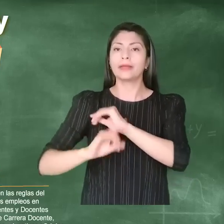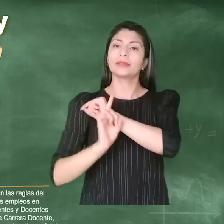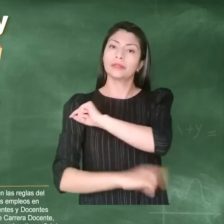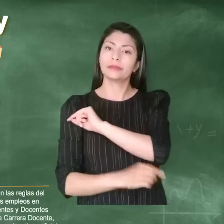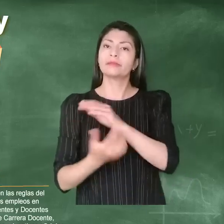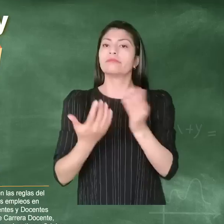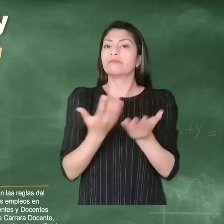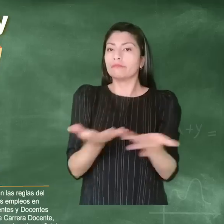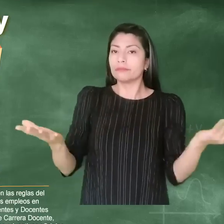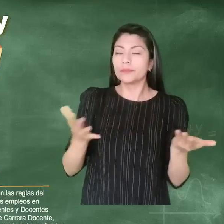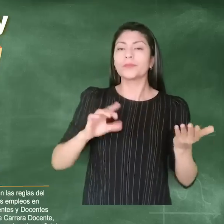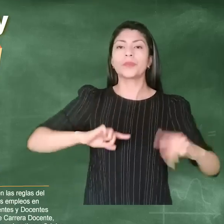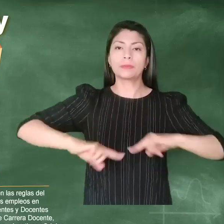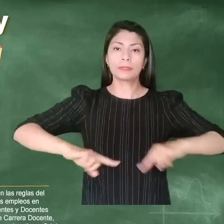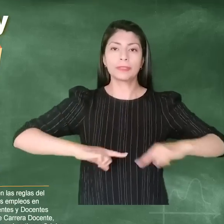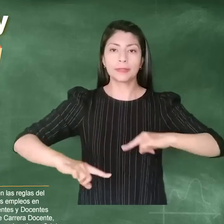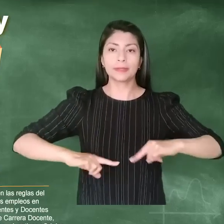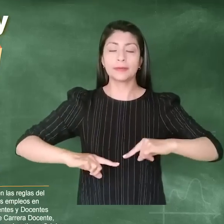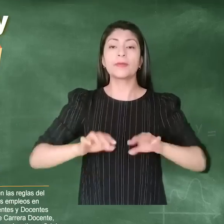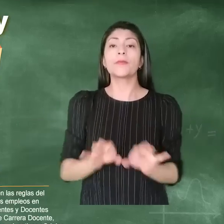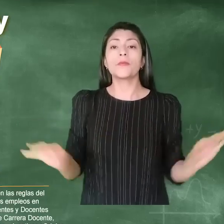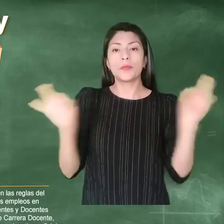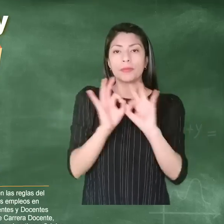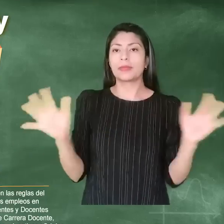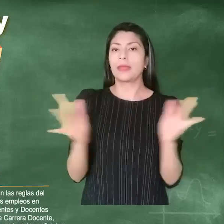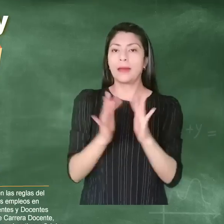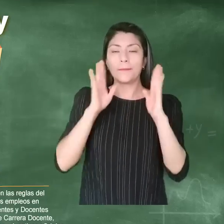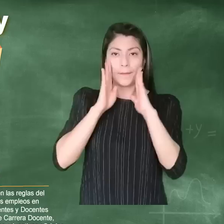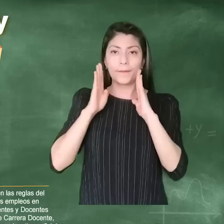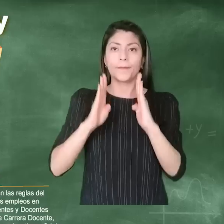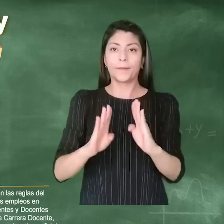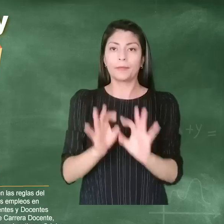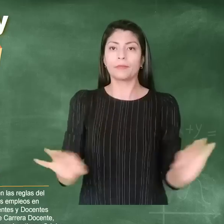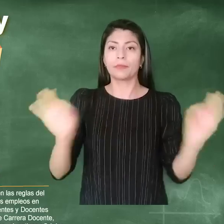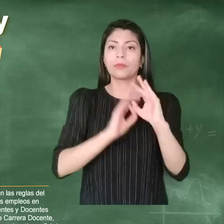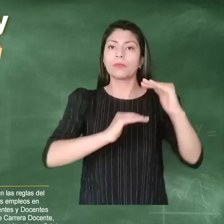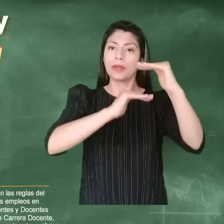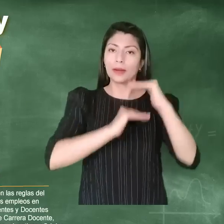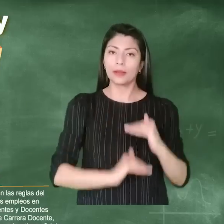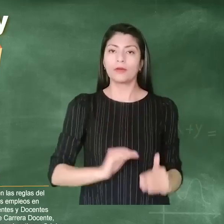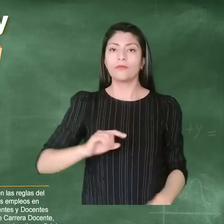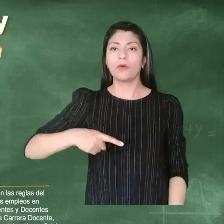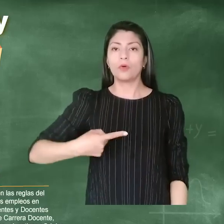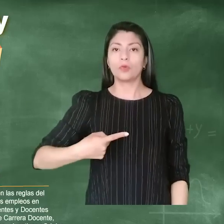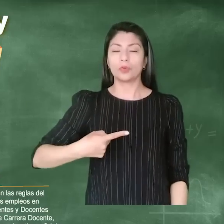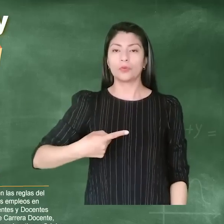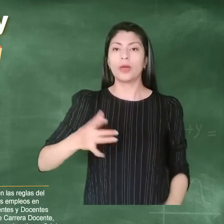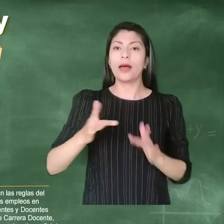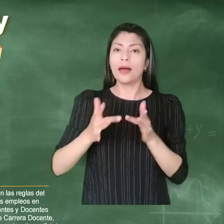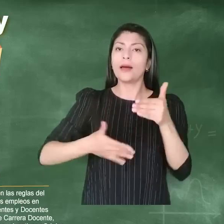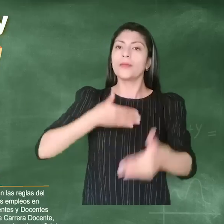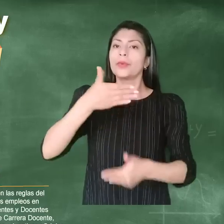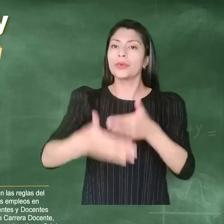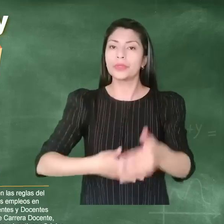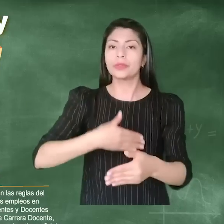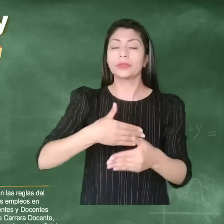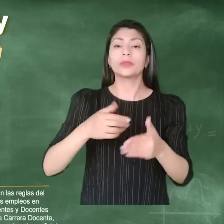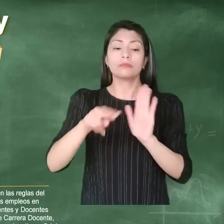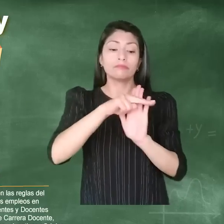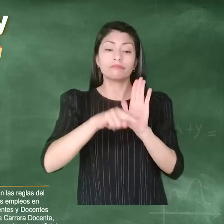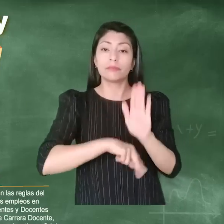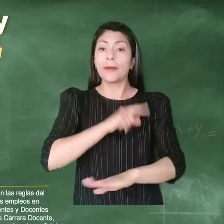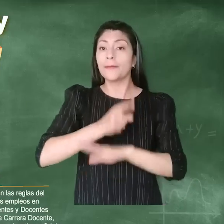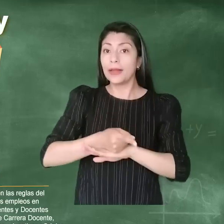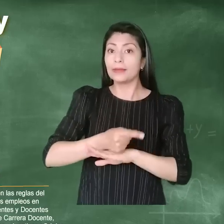judiciales, disciplinarias, penales o administrativas a que haya lugar. Parágrafo 1. El